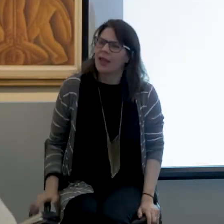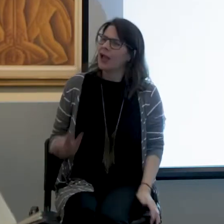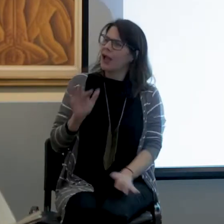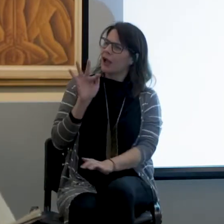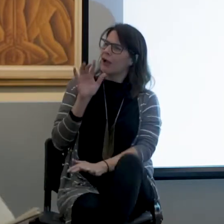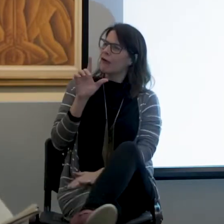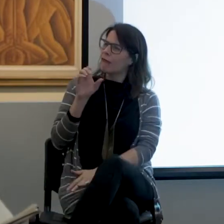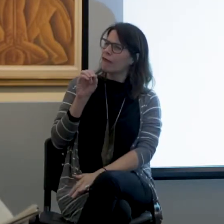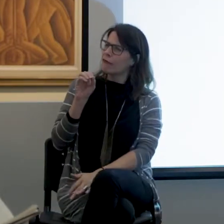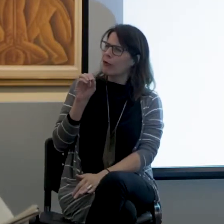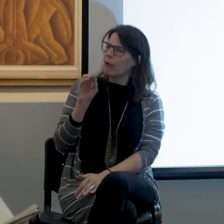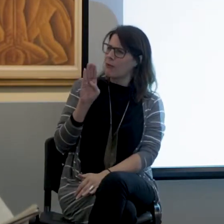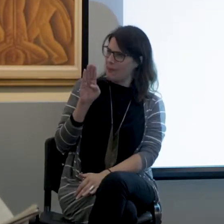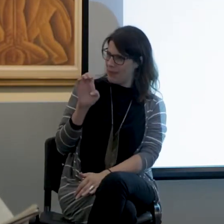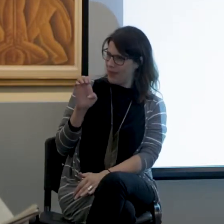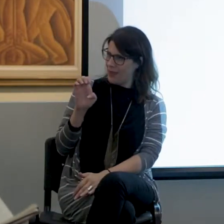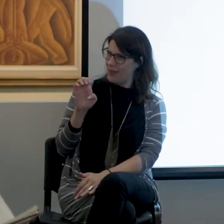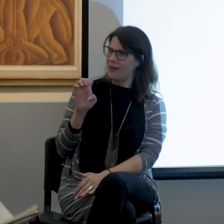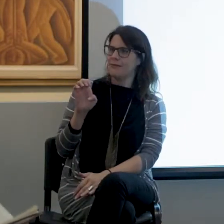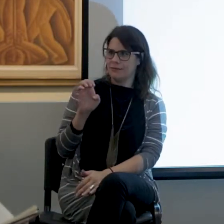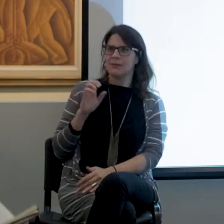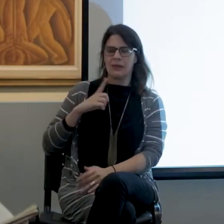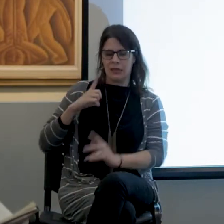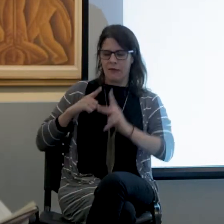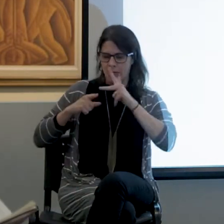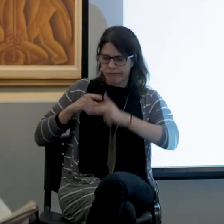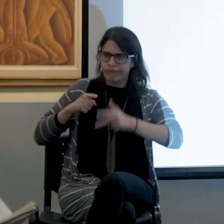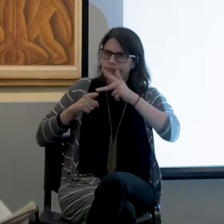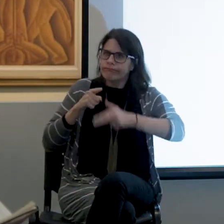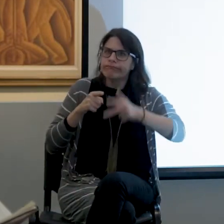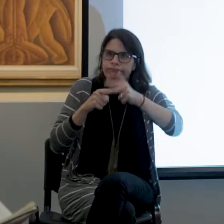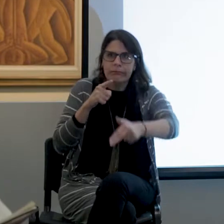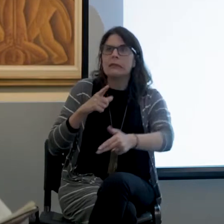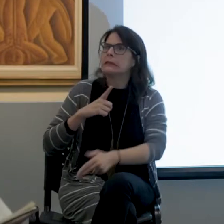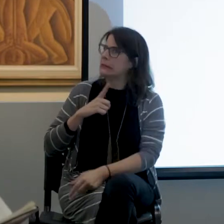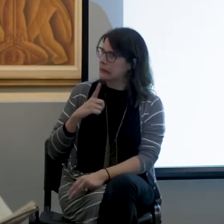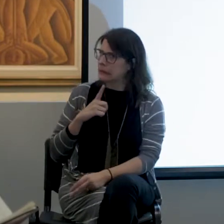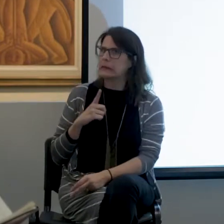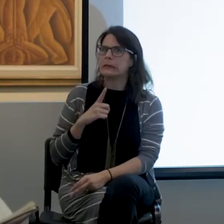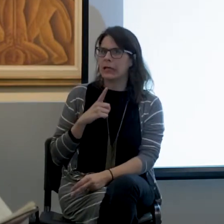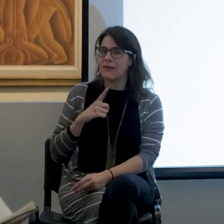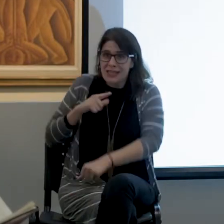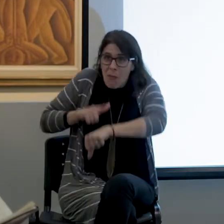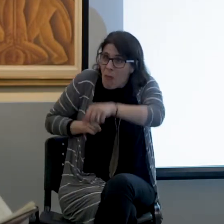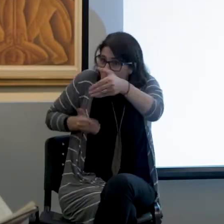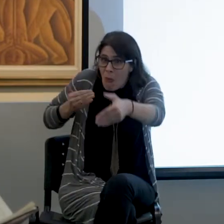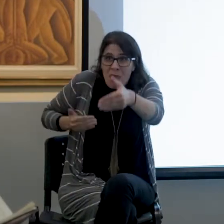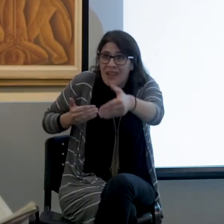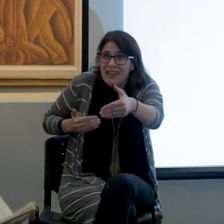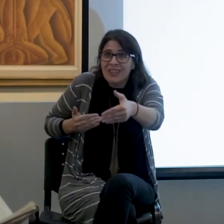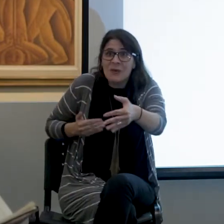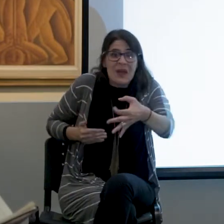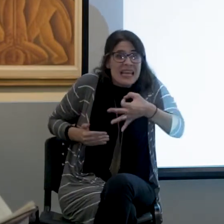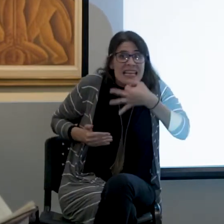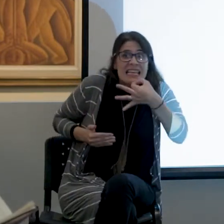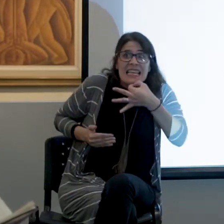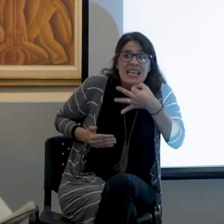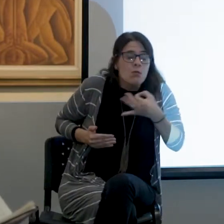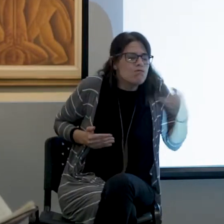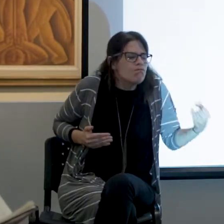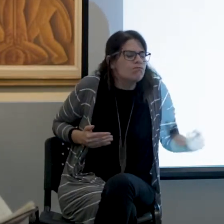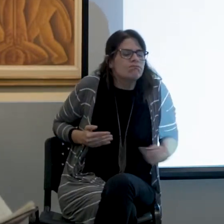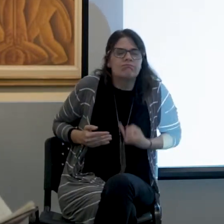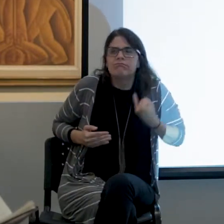censurado. O mundo era censurado, perseguido e tal. Um momento terrível. Um momento que os críticos tiveram que ter um papel muito